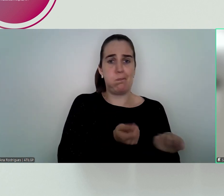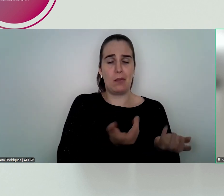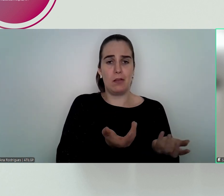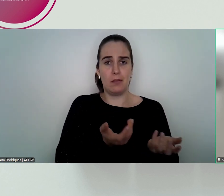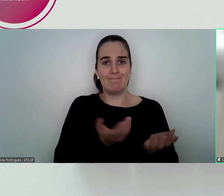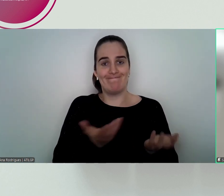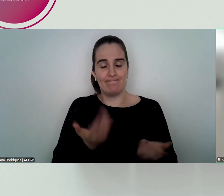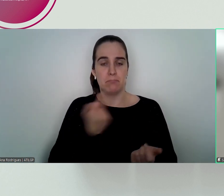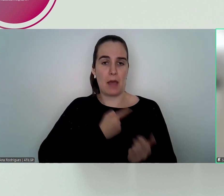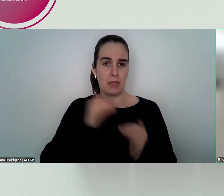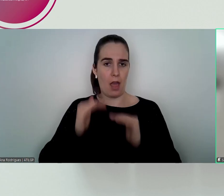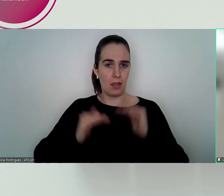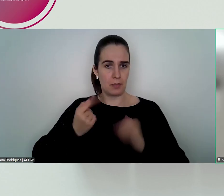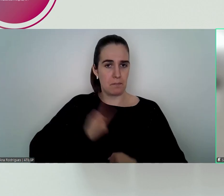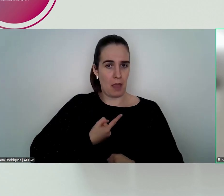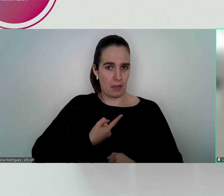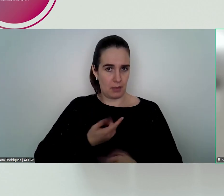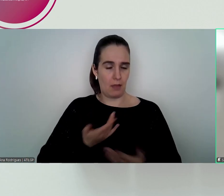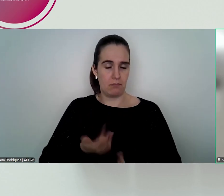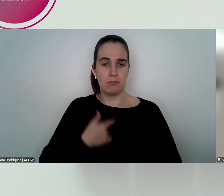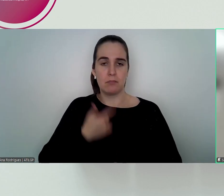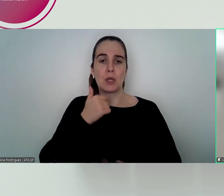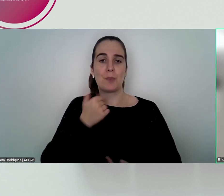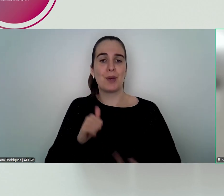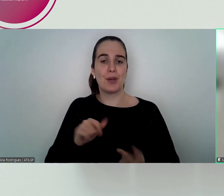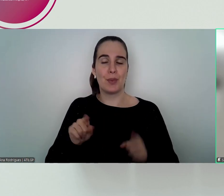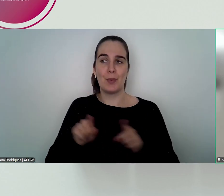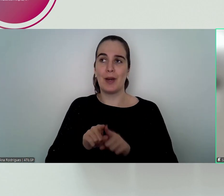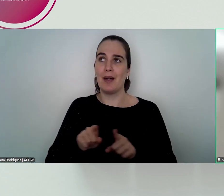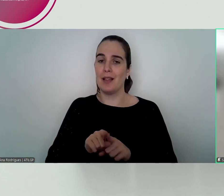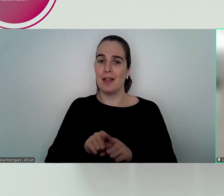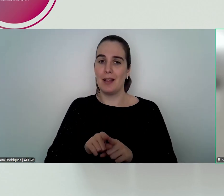Há certamente, e não podemos de alguma maneira